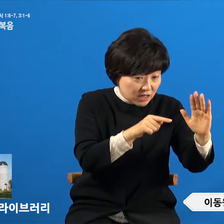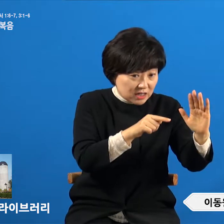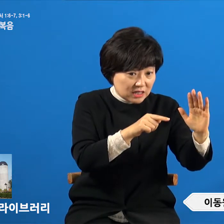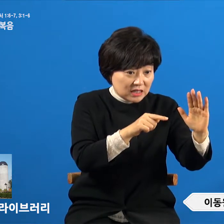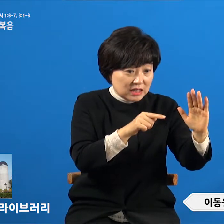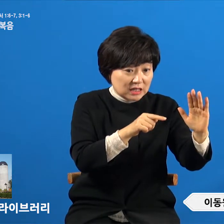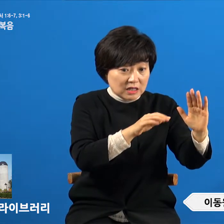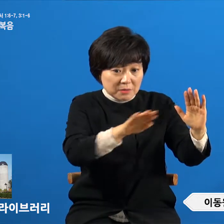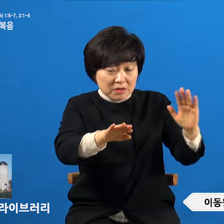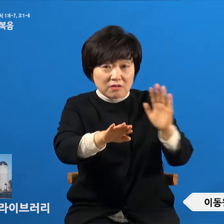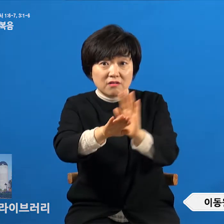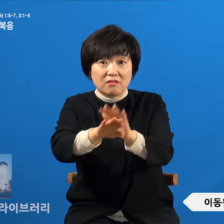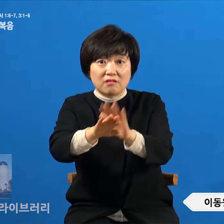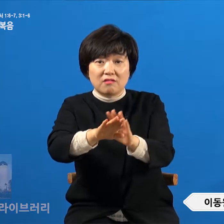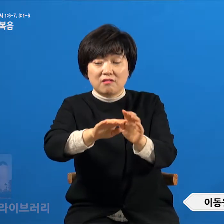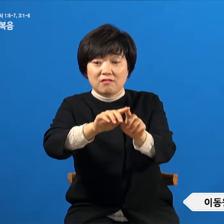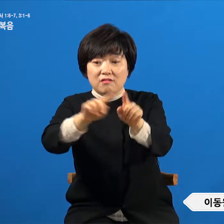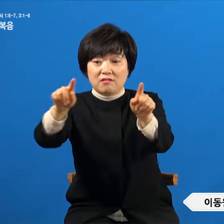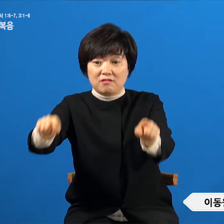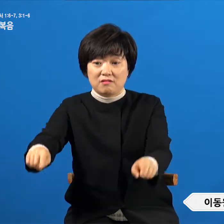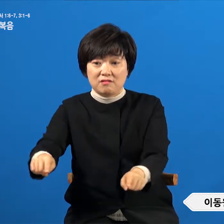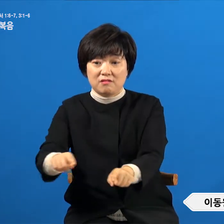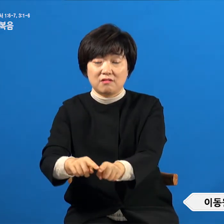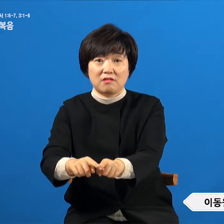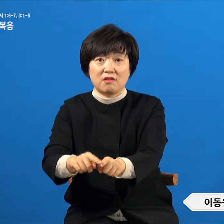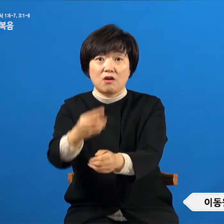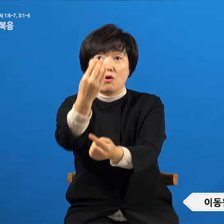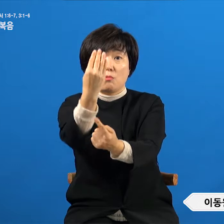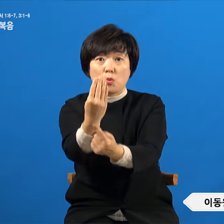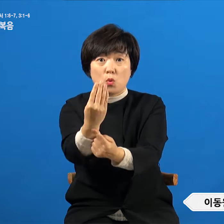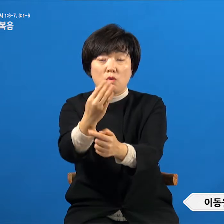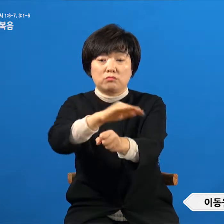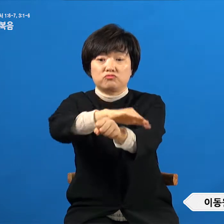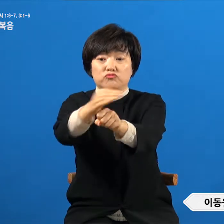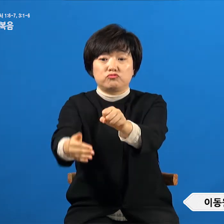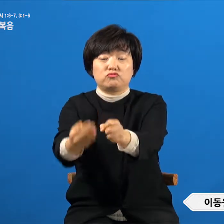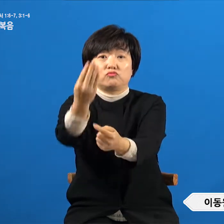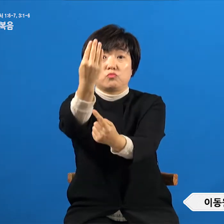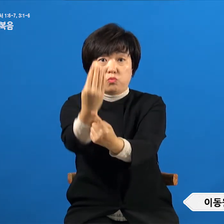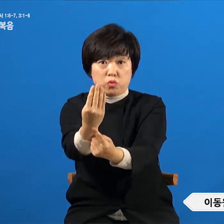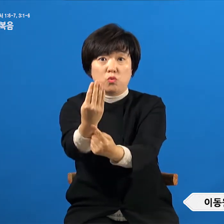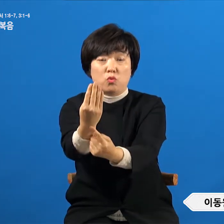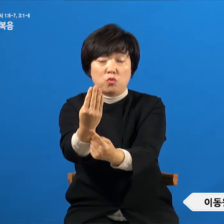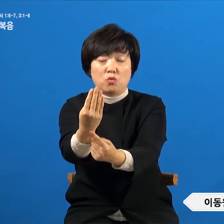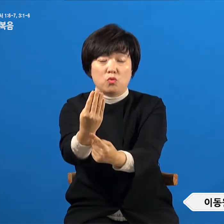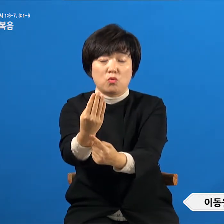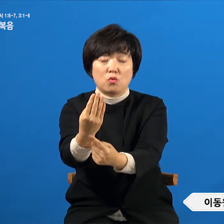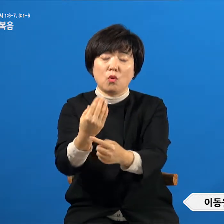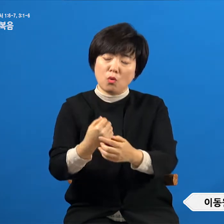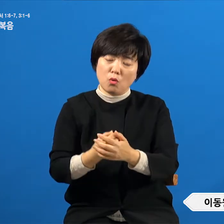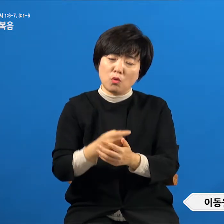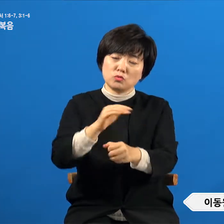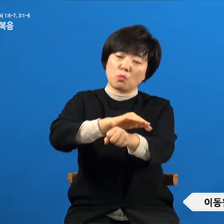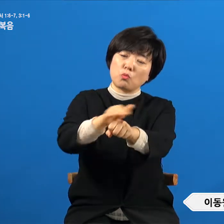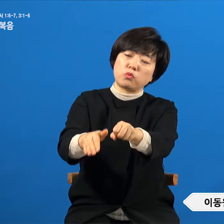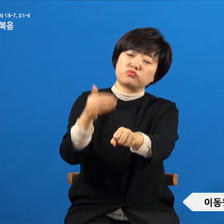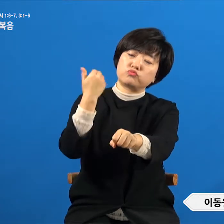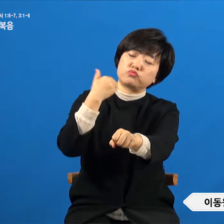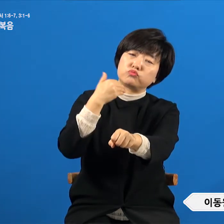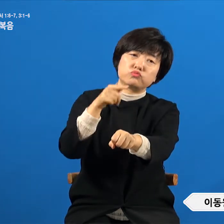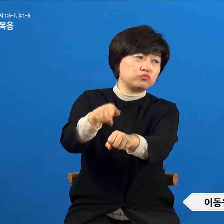들어가기 오른쪽에 묘가 하나 있어요. 묘가. 그 굴뚝 앞에 묘가 하나 있습니다. 저 묘가